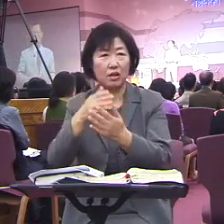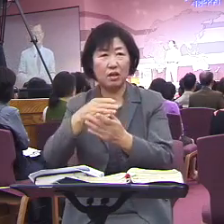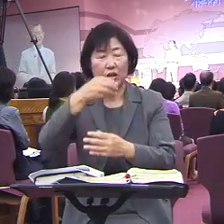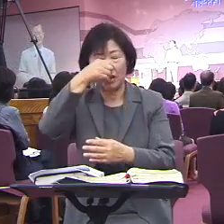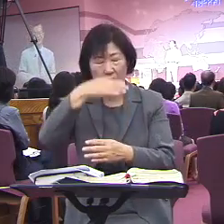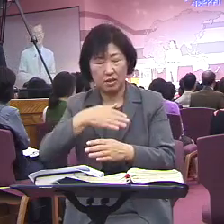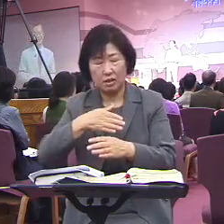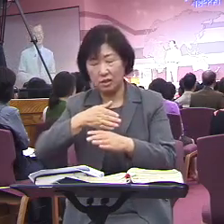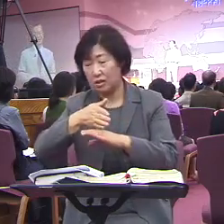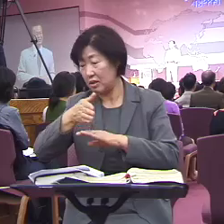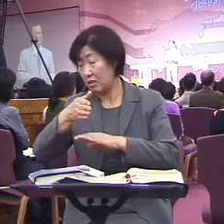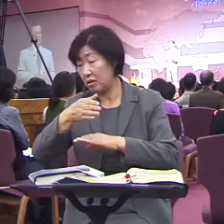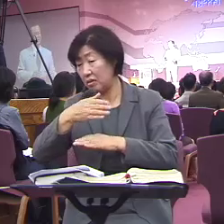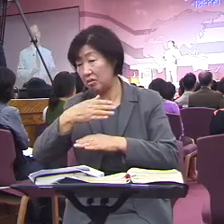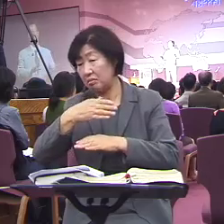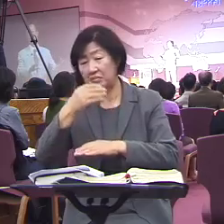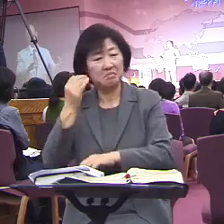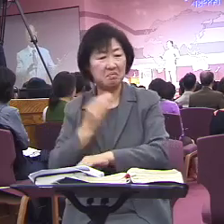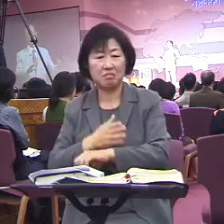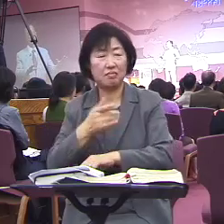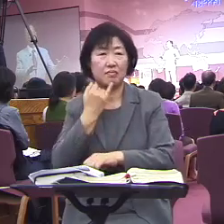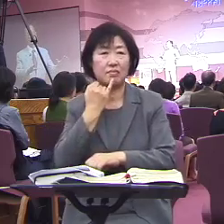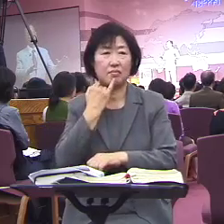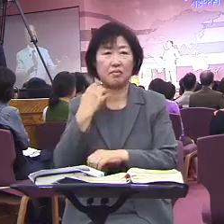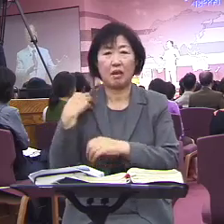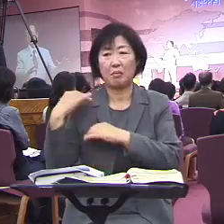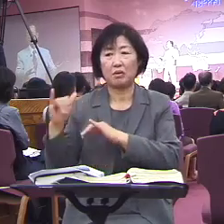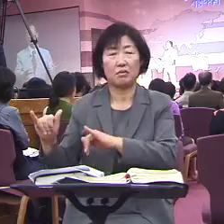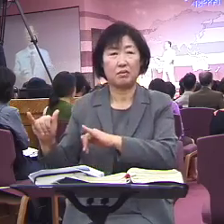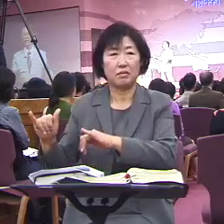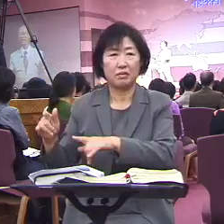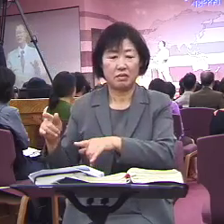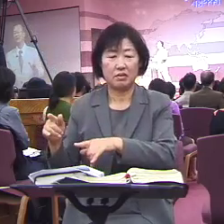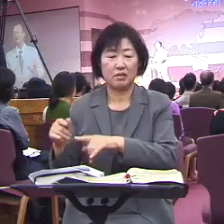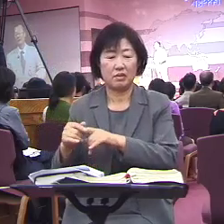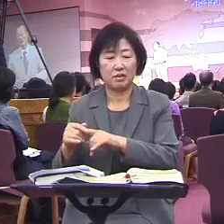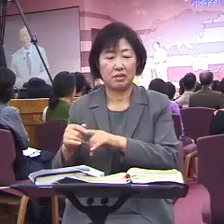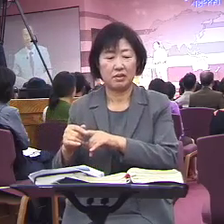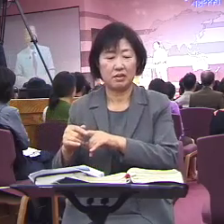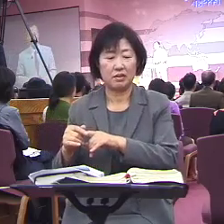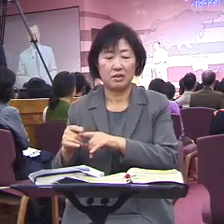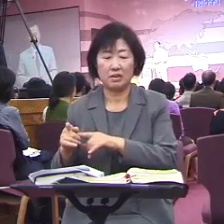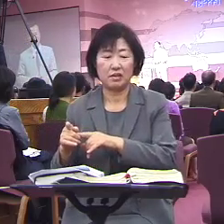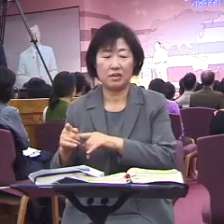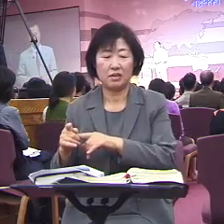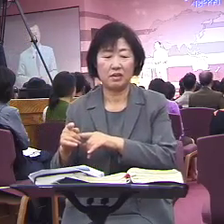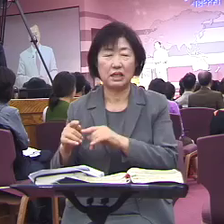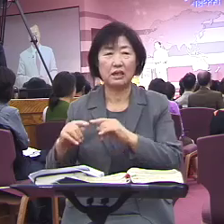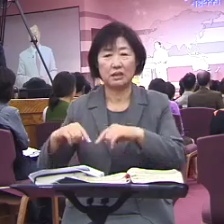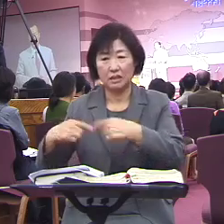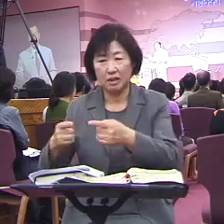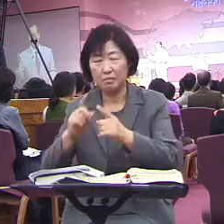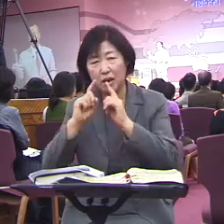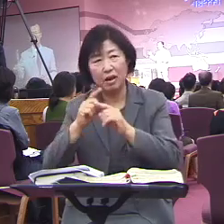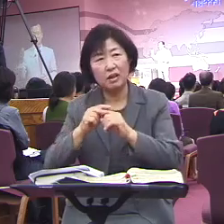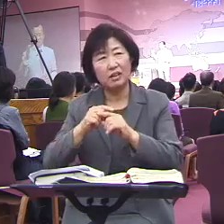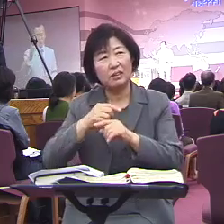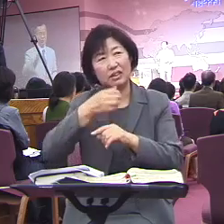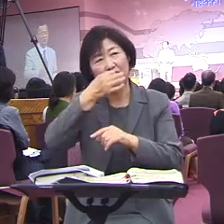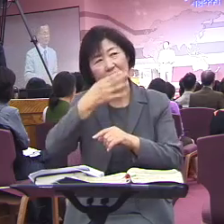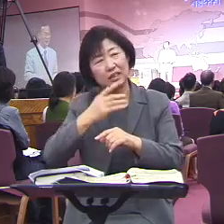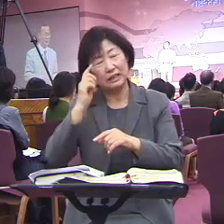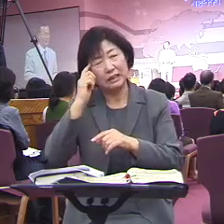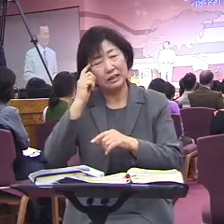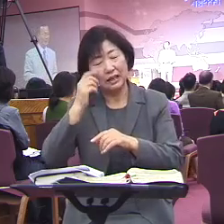것이 훨씬 편하죠. 그냥 가만 놔두죠. 그럴 정도로 내가 인과해야 돼요. 그러나 그냥 지나가는